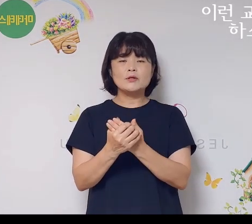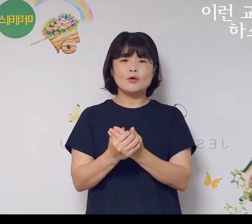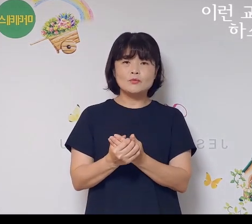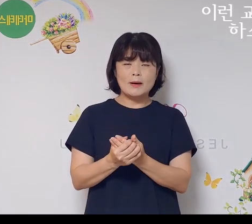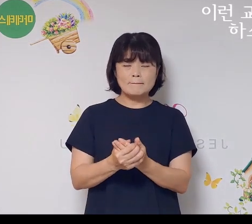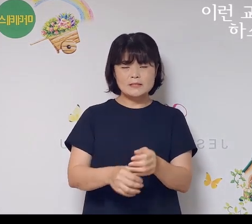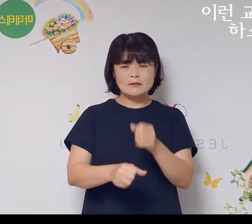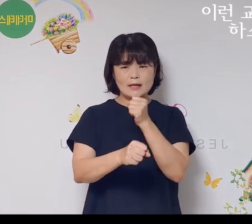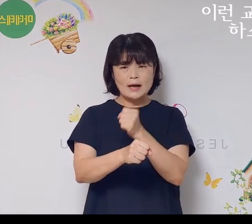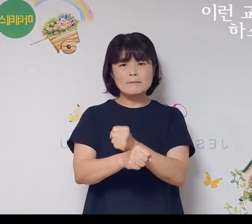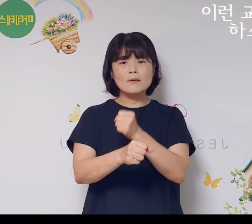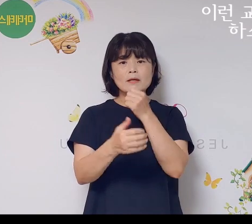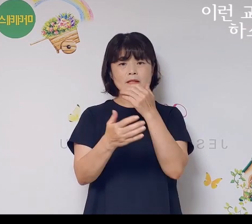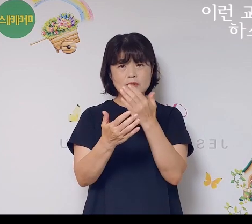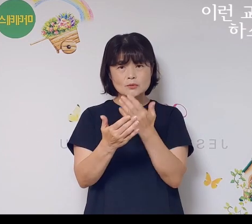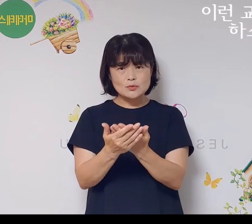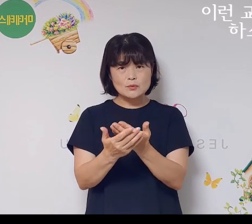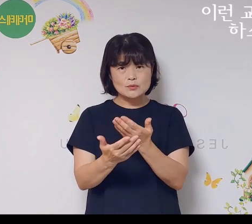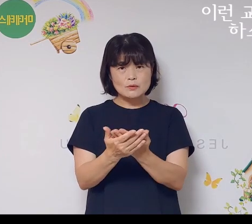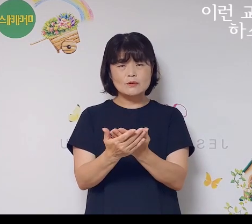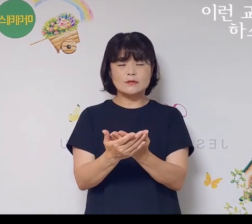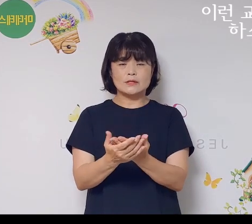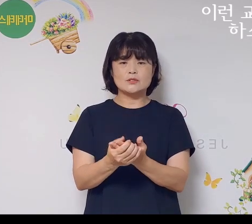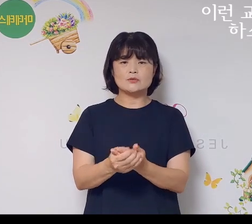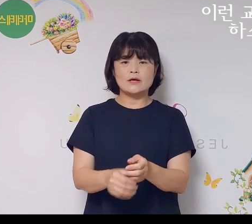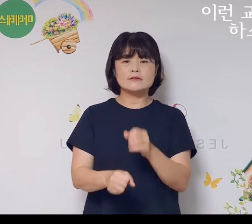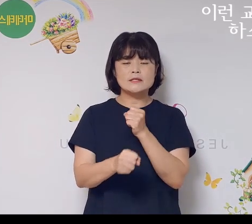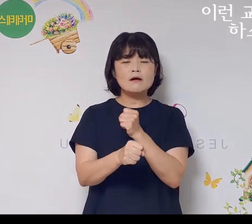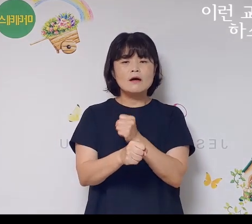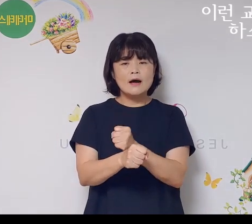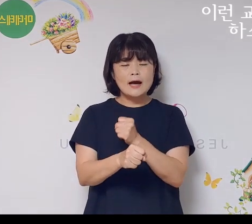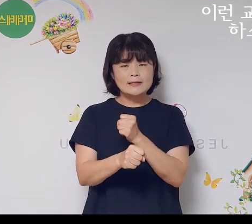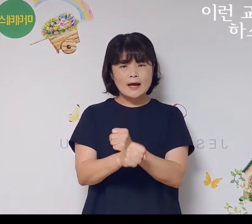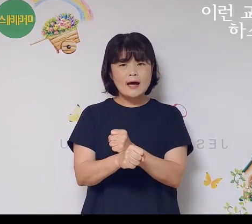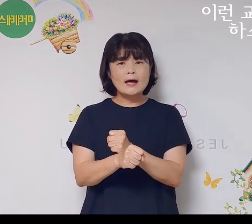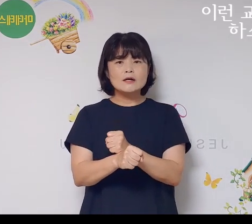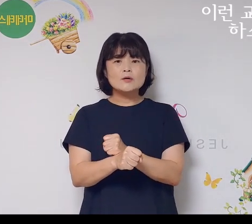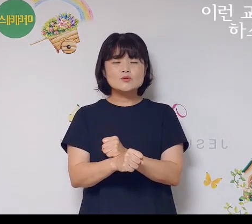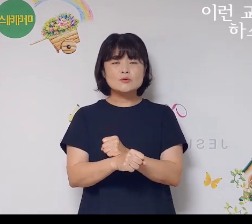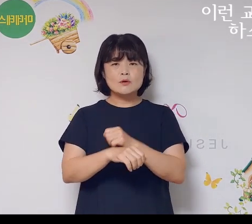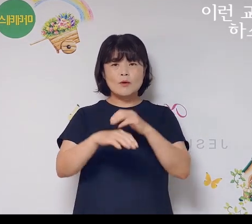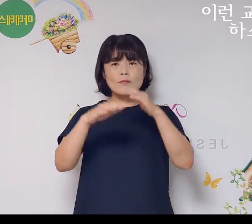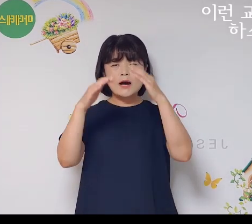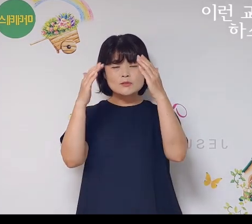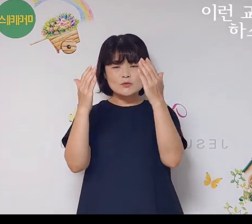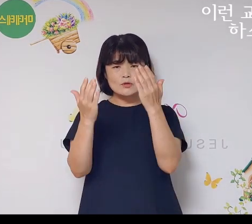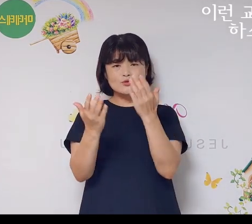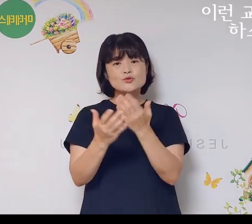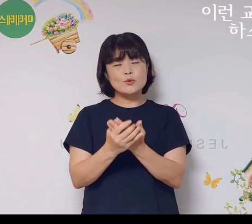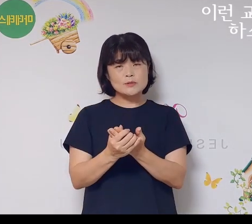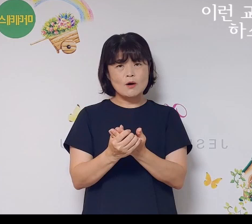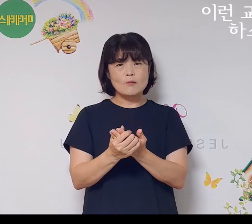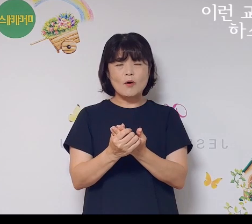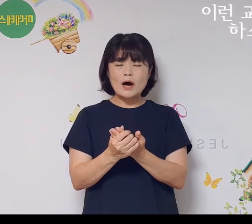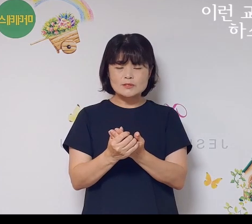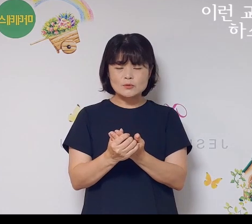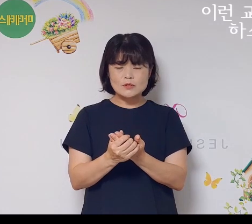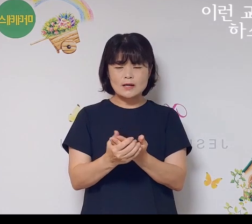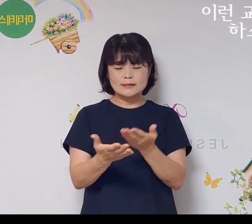너무 바빠서 그냥 한 번만 하시고 소서 이렇게 하셔도 돼요. 그래서 하다, 소서, 뭐뭐 하소서, 주소서, 뭐 하소서 할